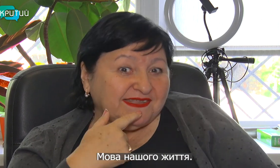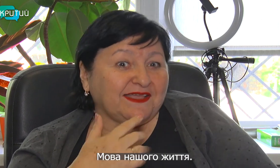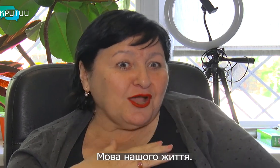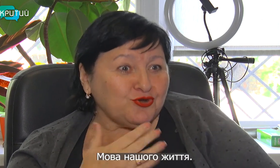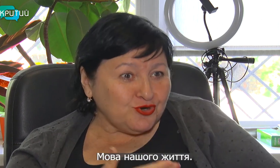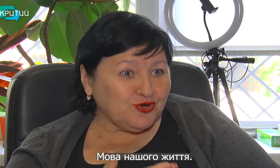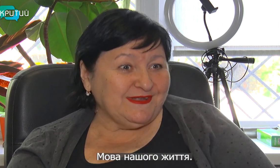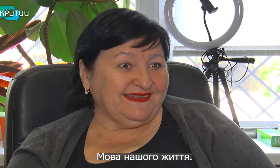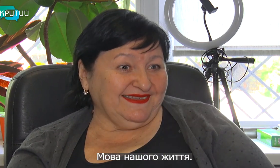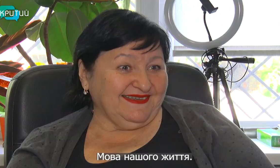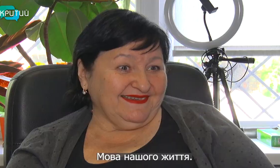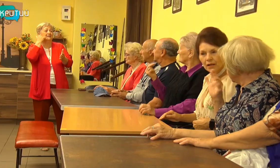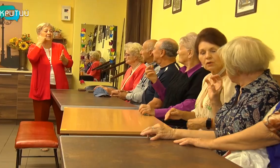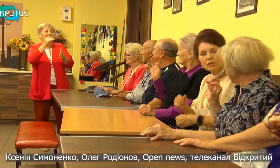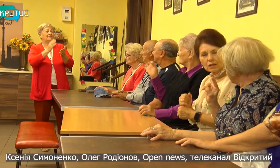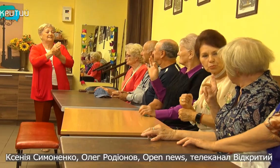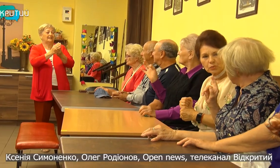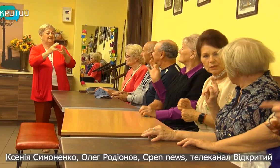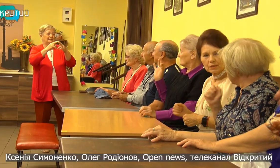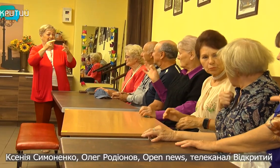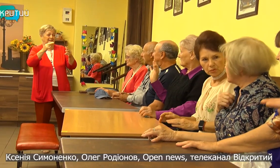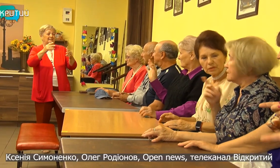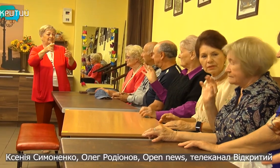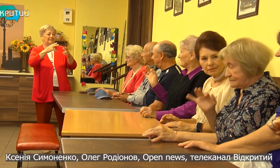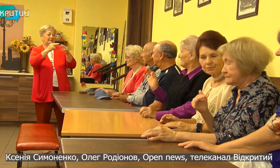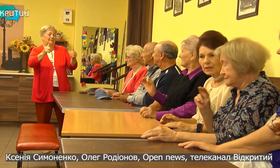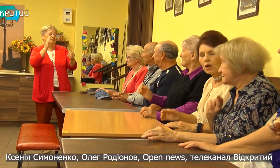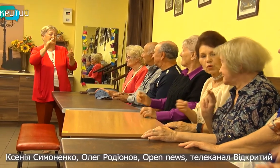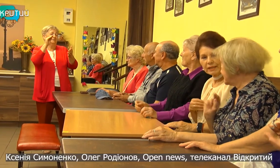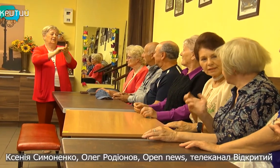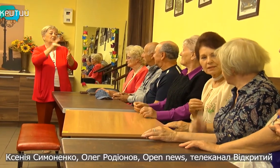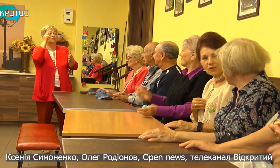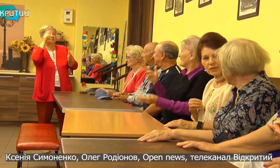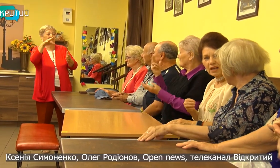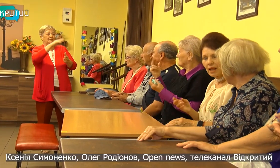язик нашої життя. Ксенія Семененко, Олег Радіонов, Open News, телеканал «Відкритий».